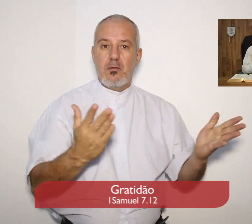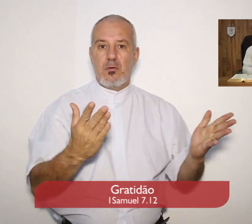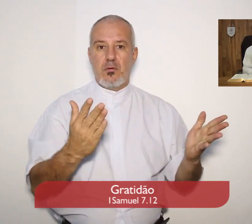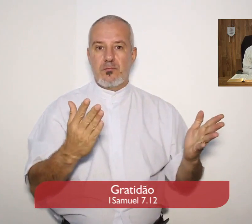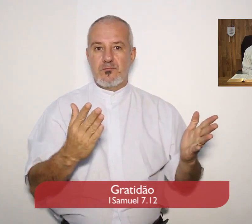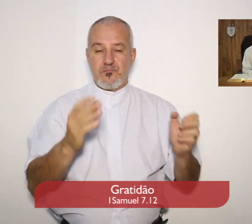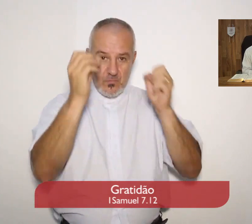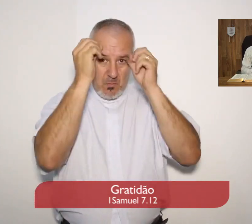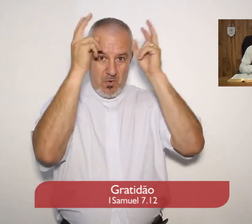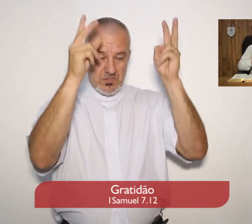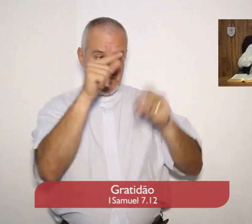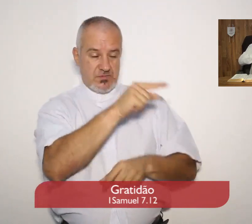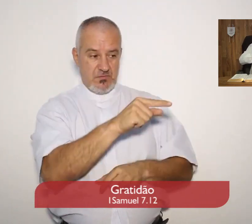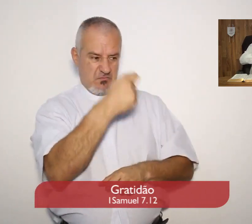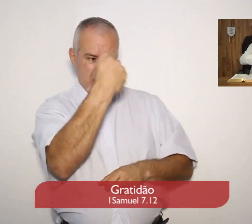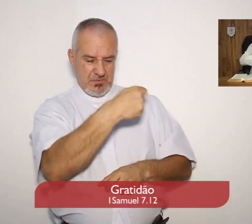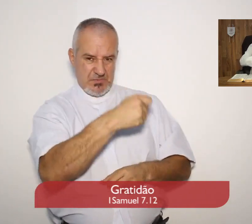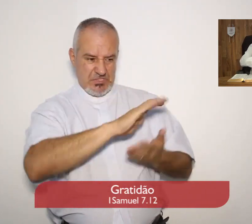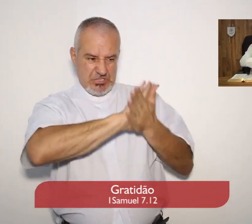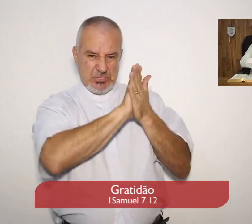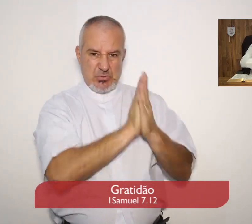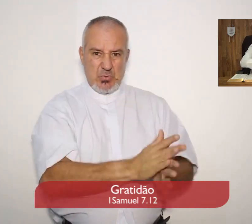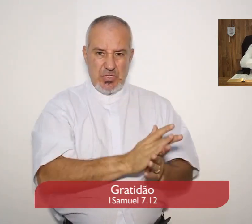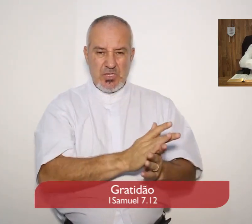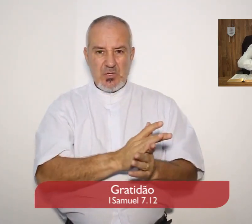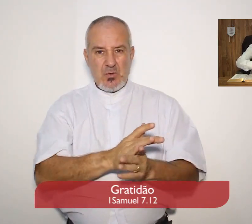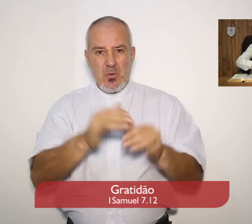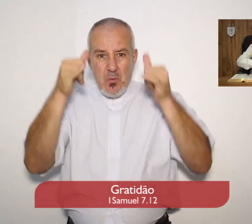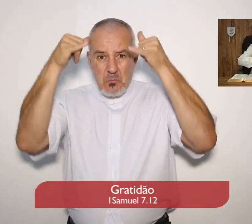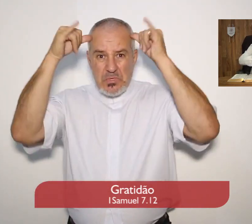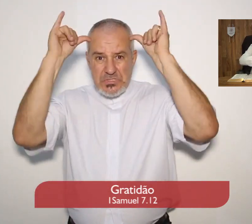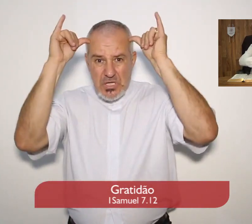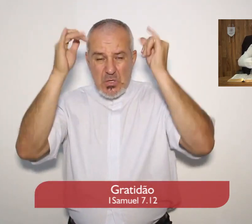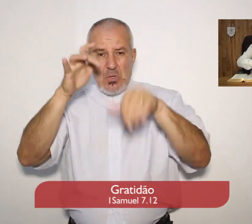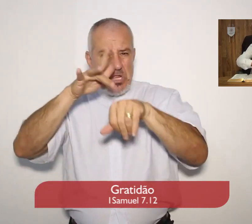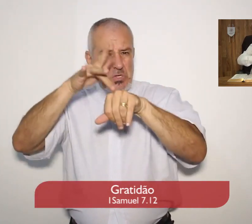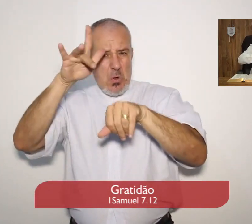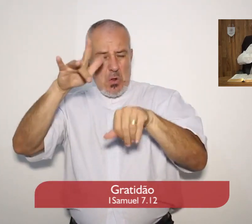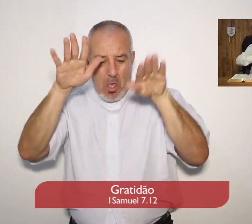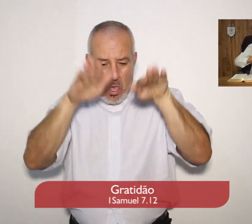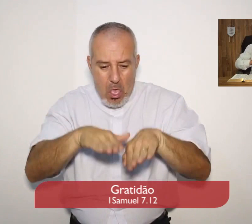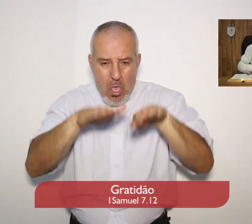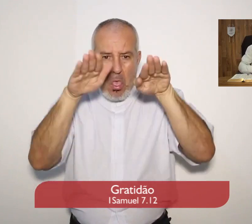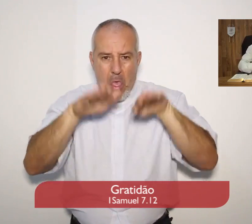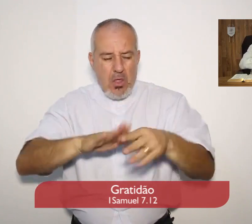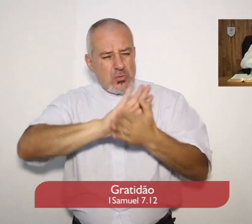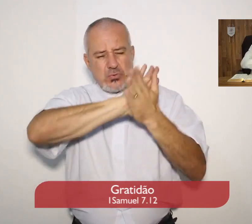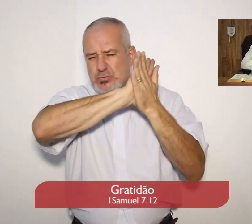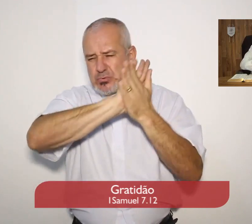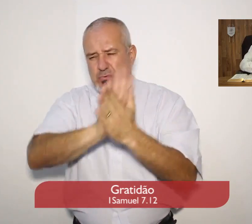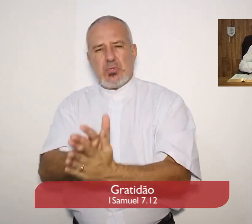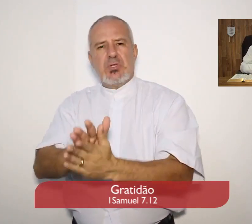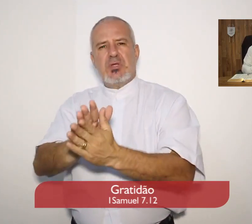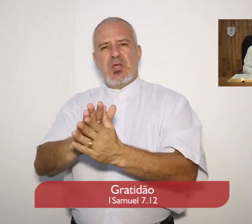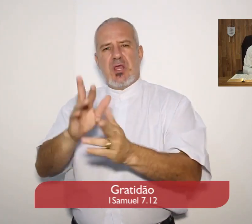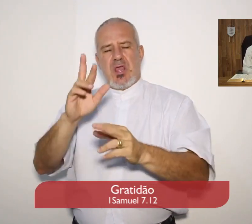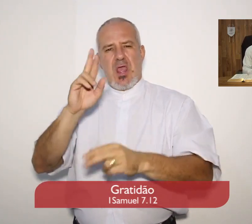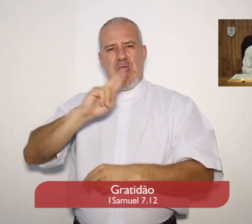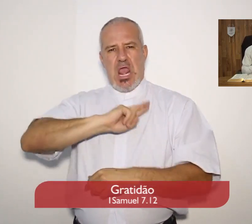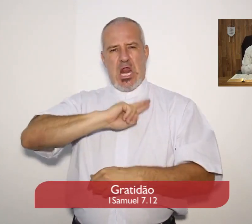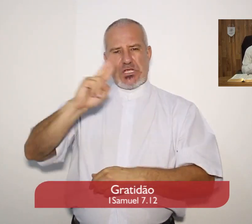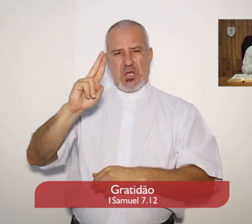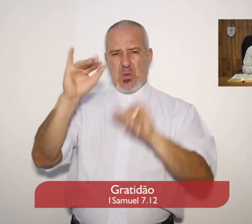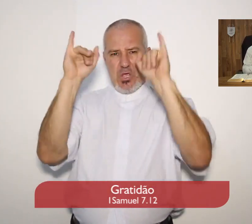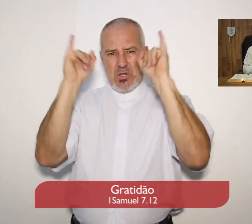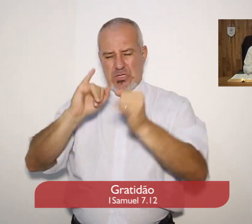Moisés ordenou ao povo que destruísse todo e qualquer vestígio da religião